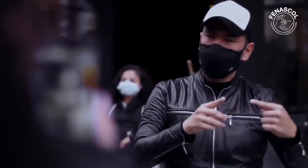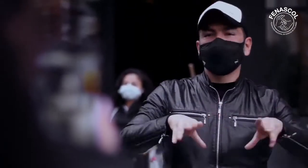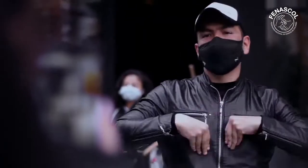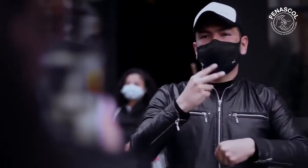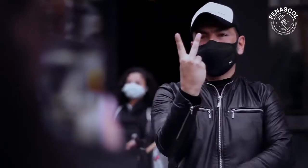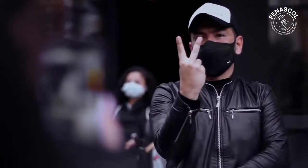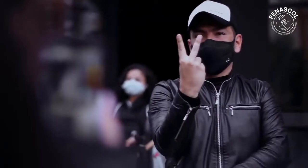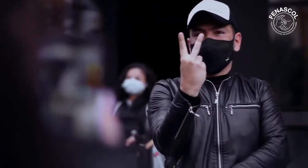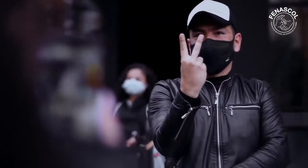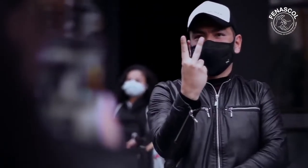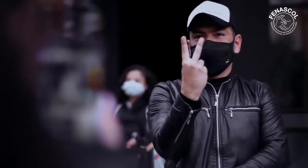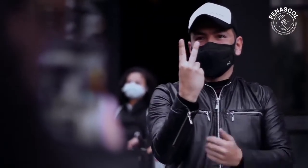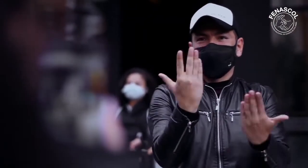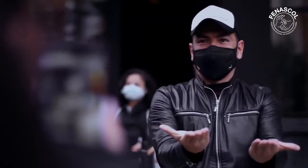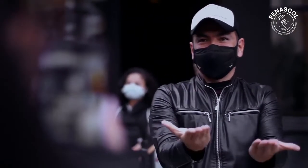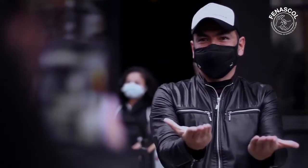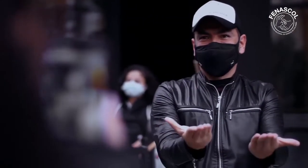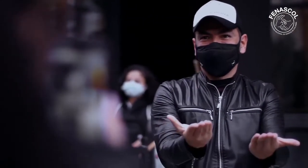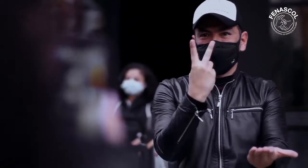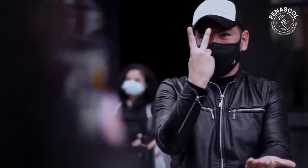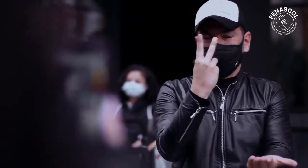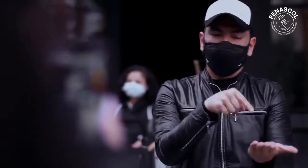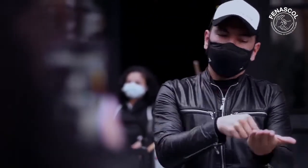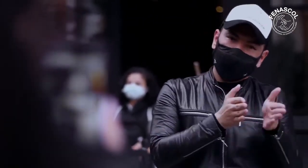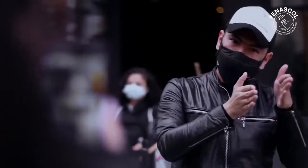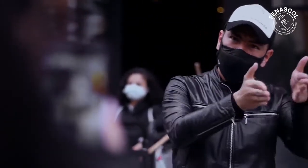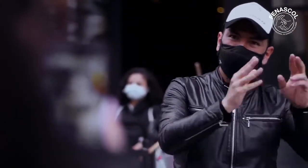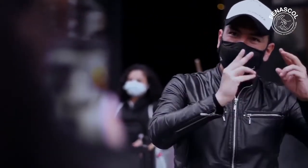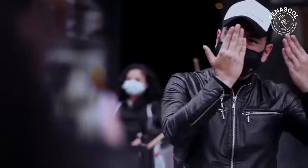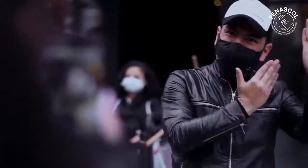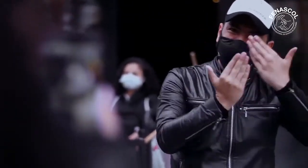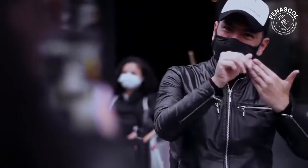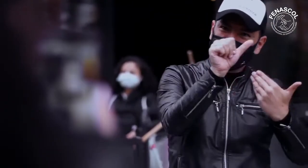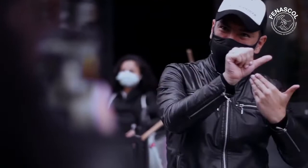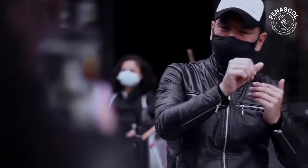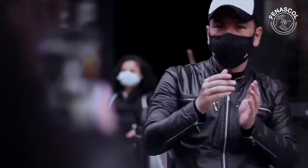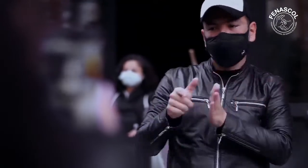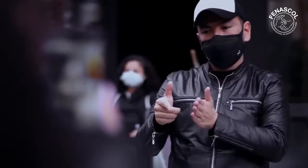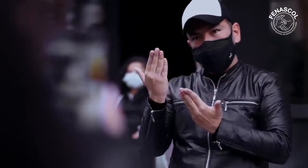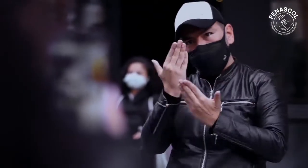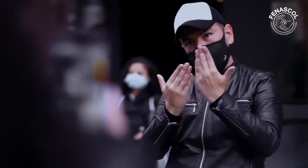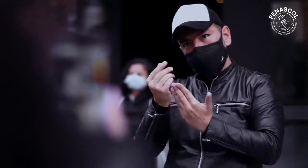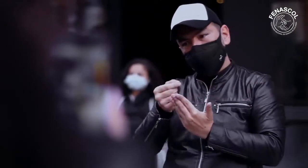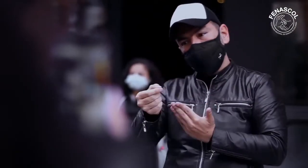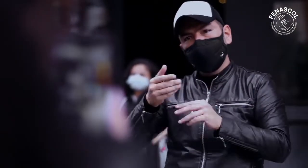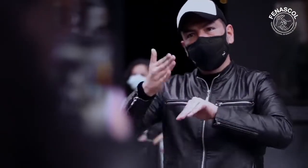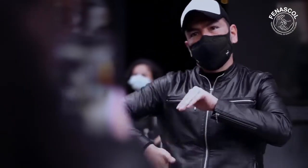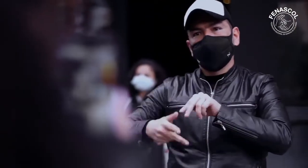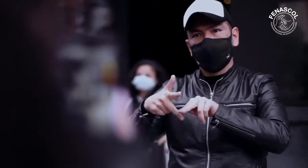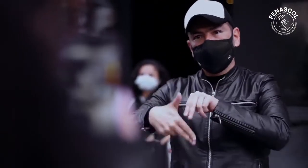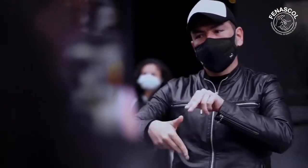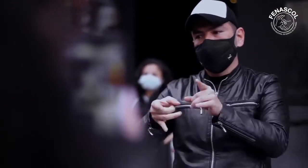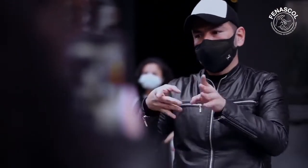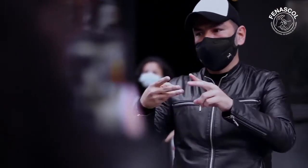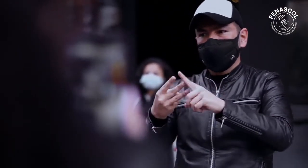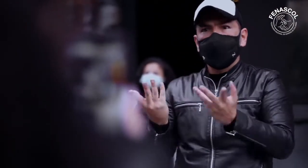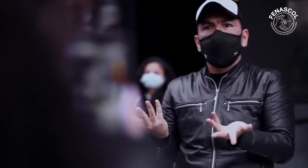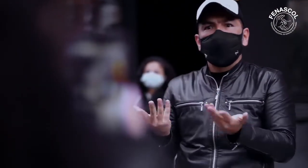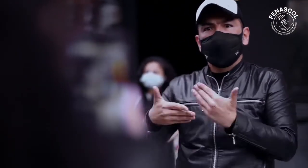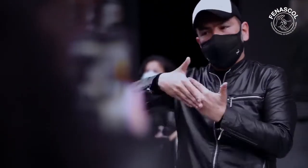aceptaron las dos propuestas, una encaminada al estudio general y la otra orientada a la situación normativa que dentro de muy poco inhabilitará las